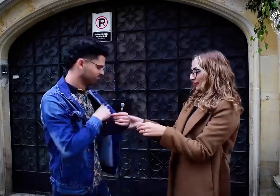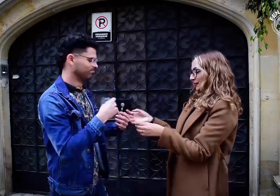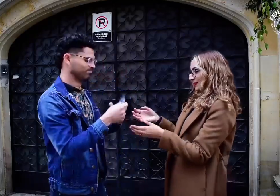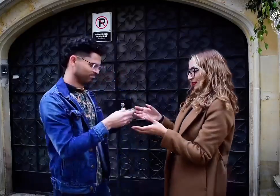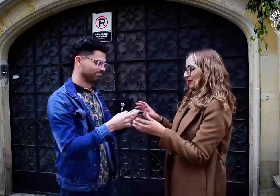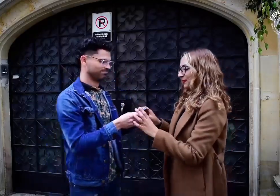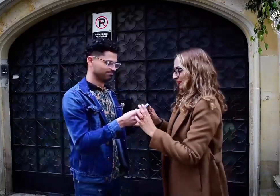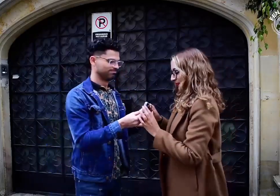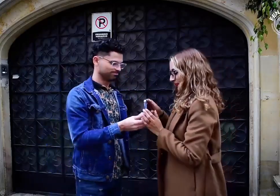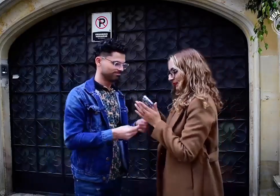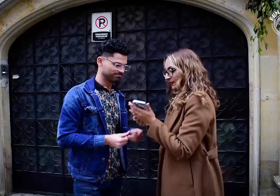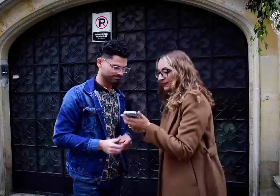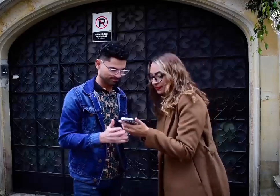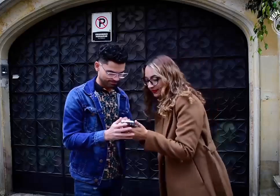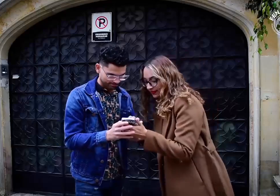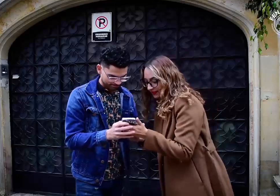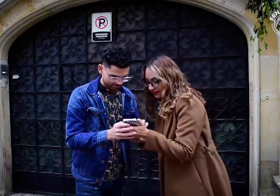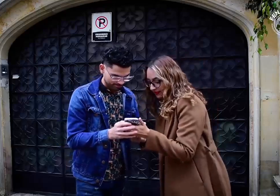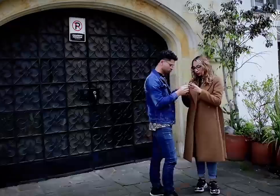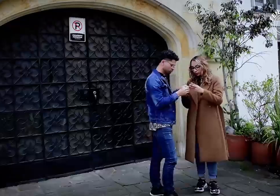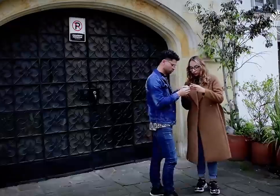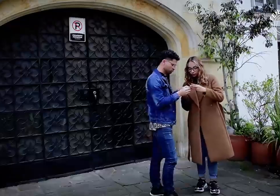Sí.